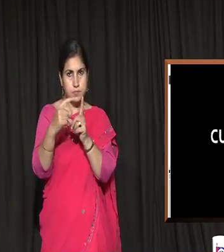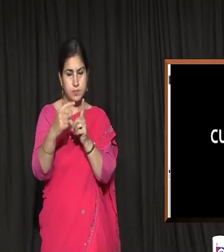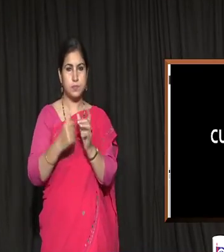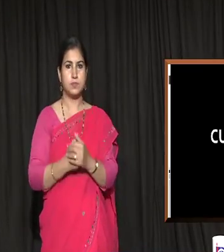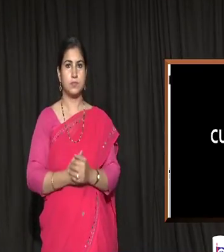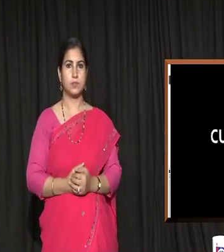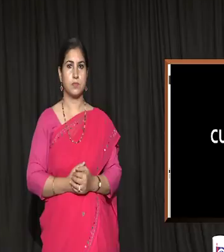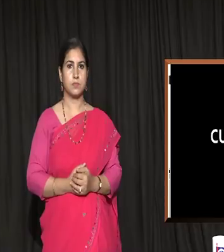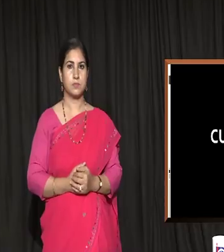संस्कृति.